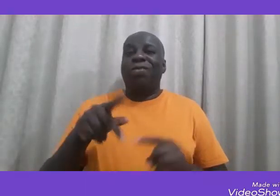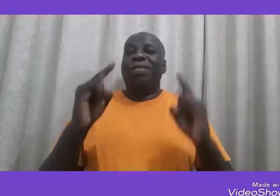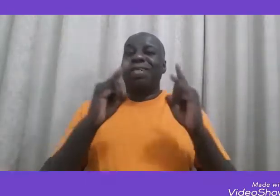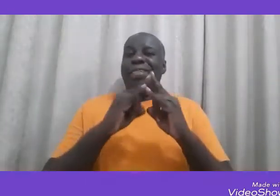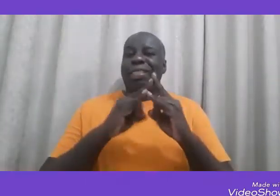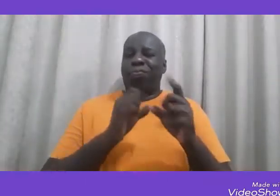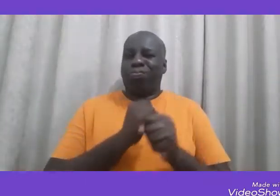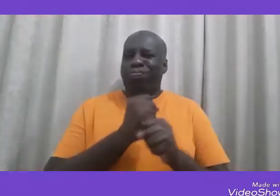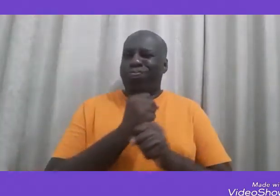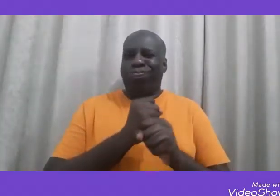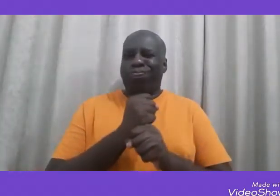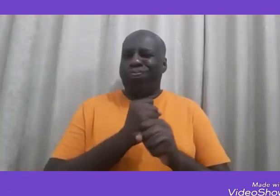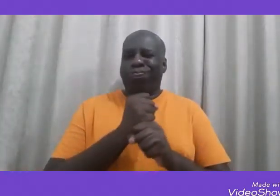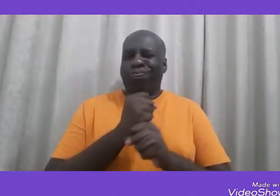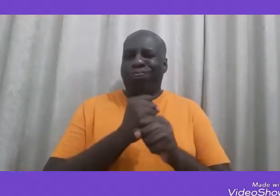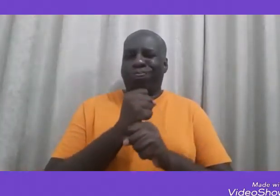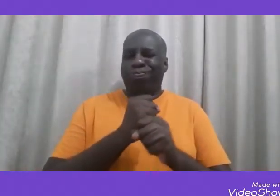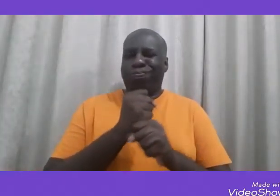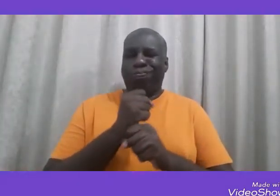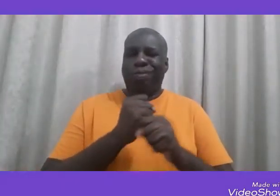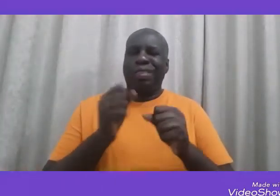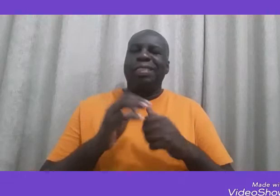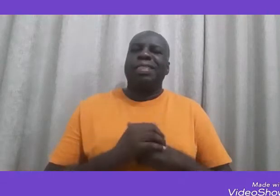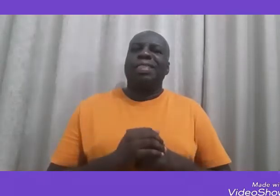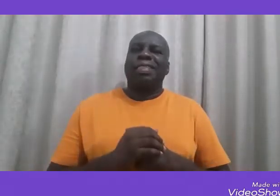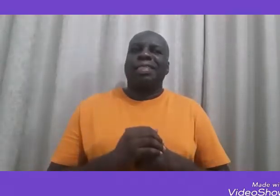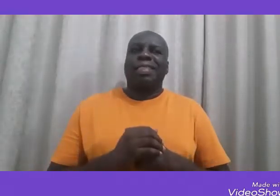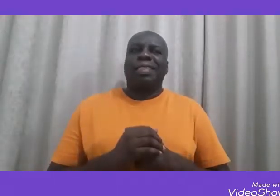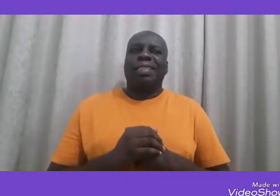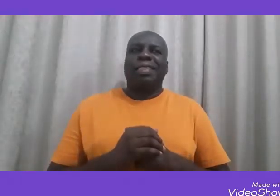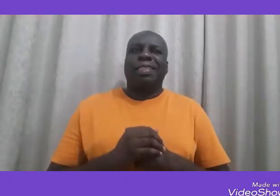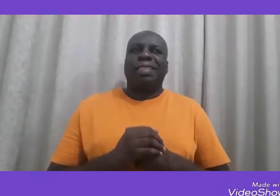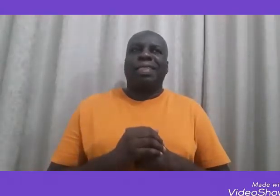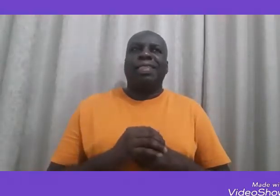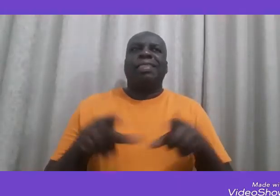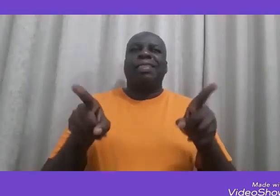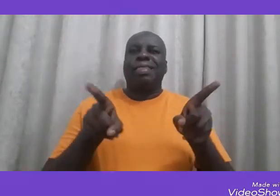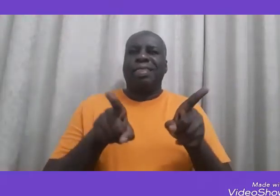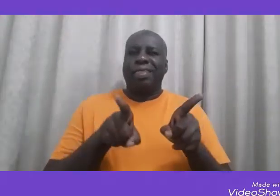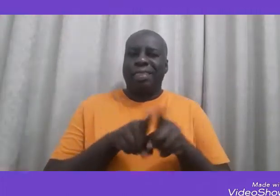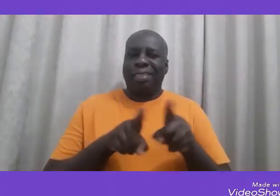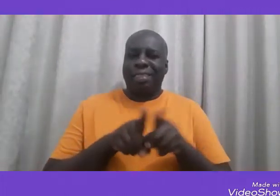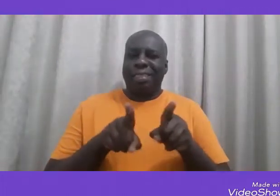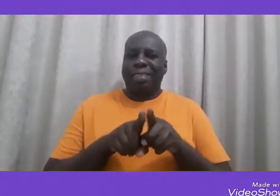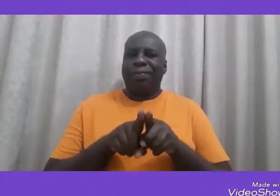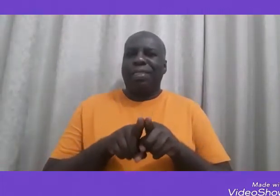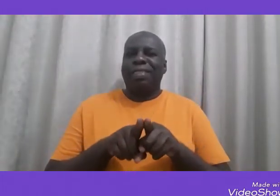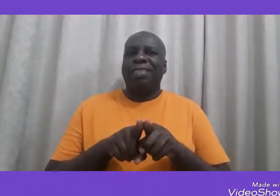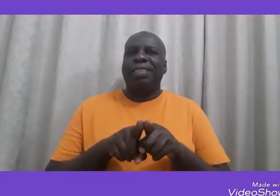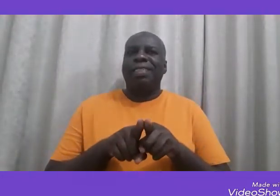Bernardo tipo 1, 5 quilos, R$10,48. Óleo de soja Concórdia, PET 900ml, R$2,89. Açúcar Cristal